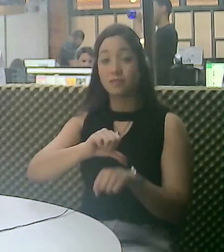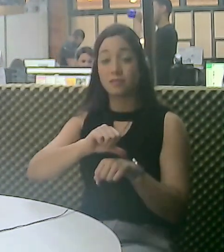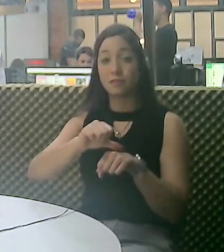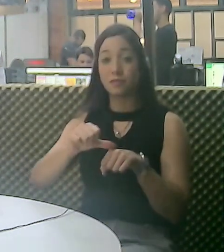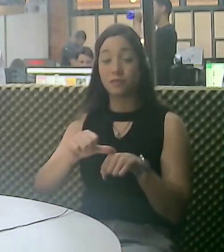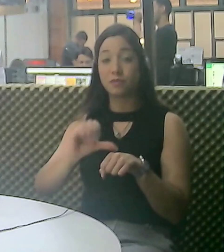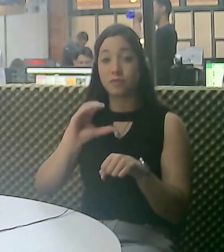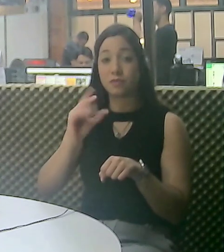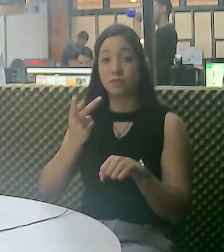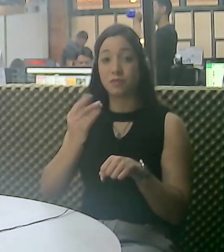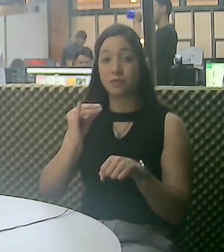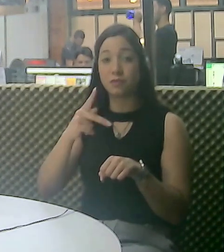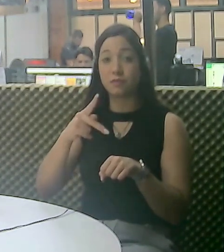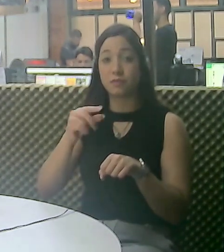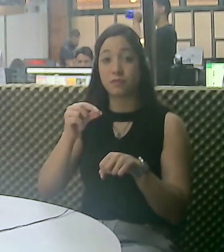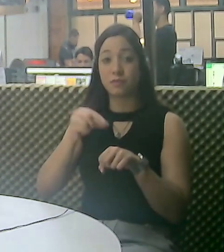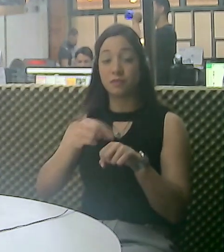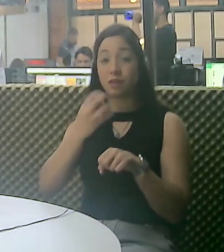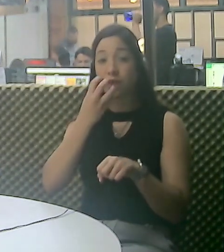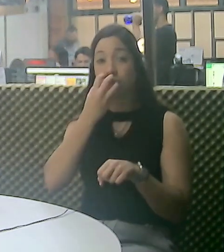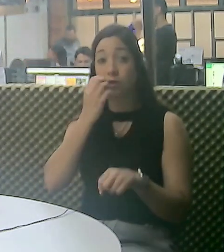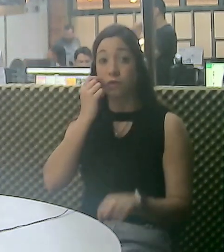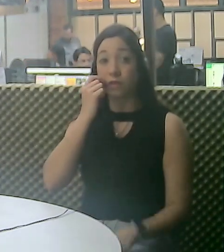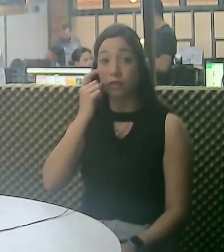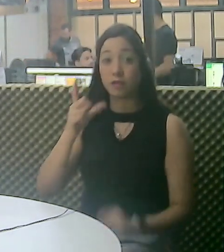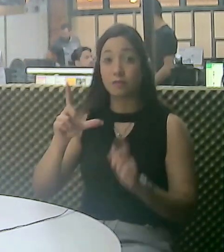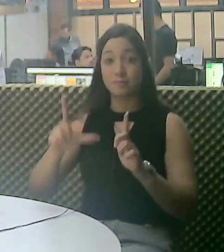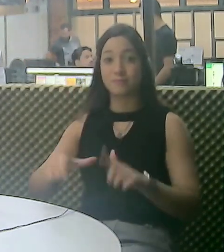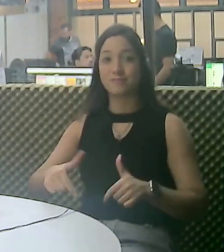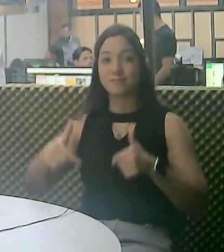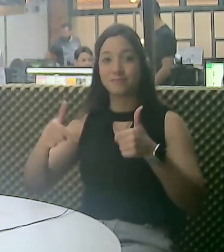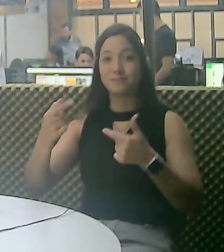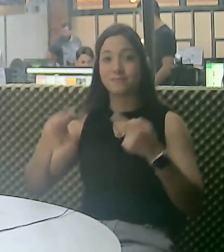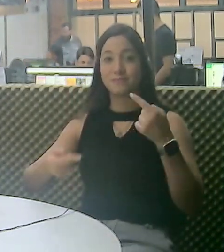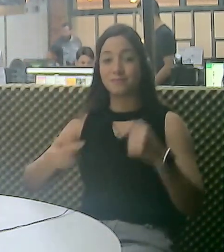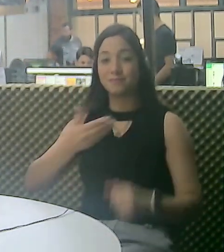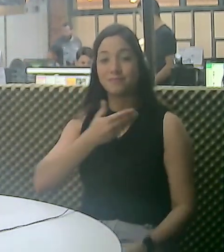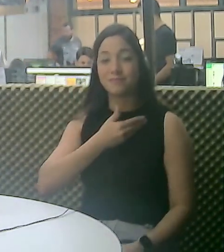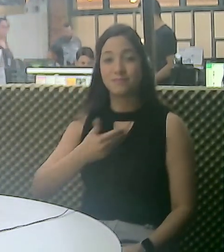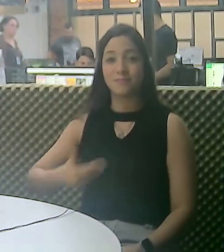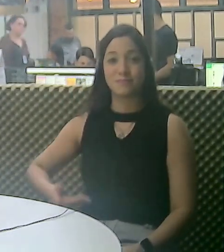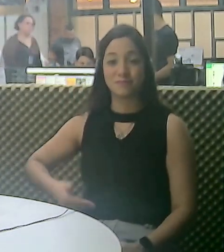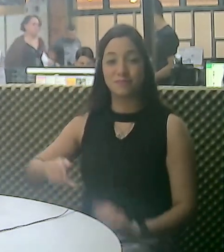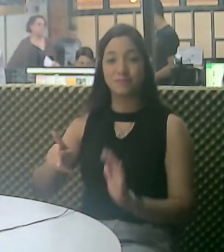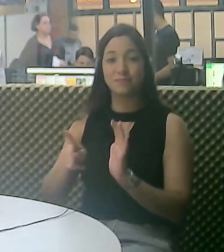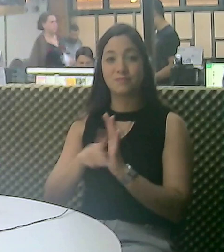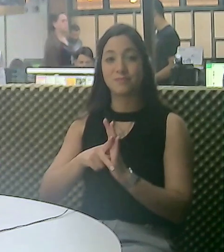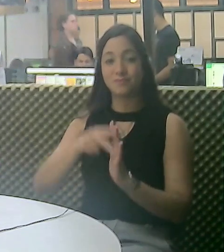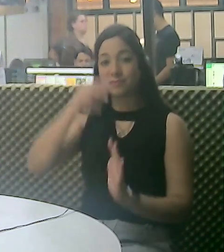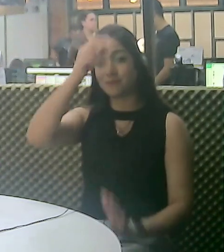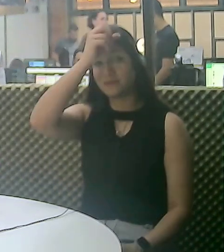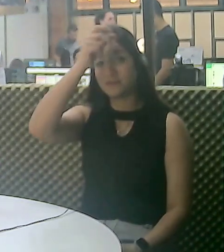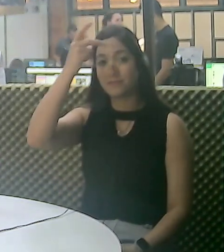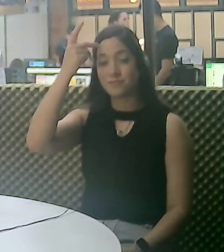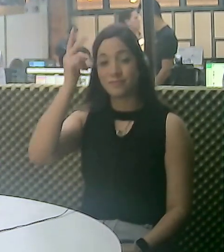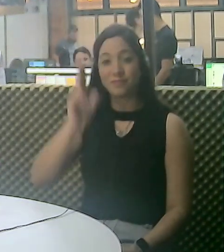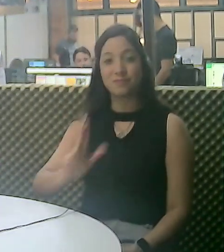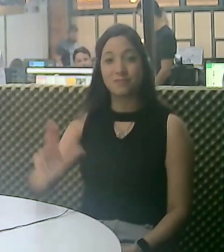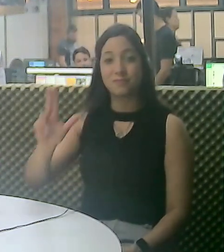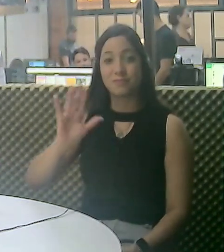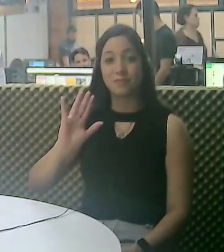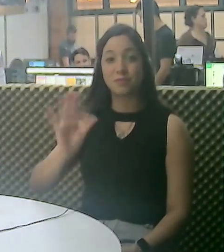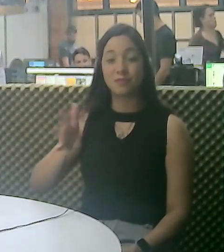e microchipagem de cães e gatos. A ação de política pública idealizada pela Prefeitura de Uberlândia já realizou mais